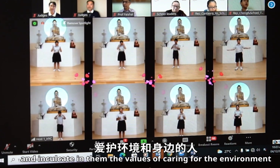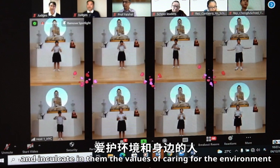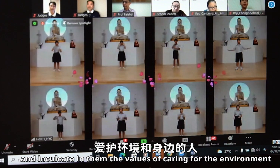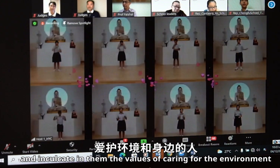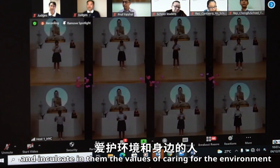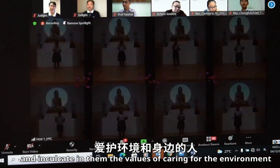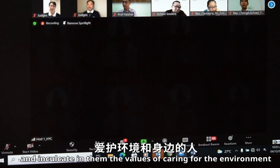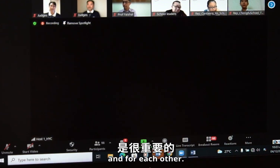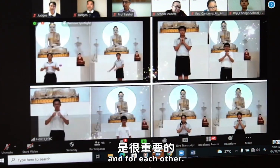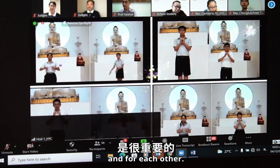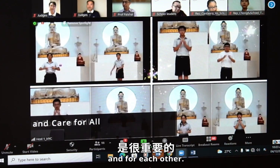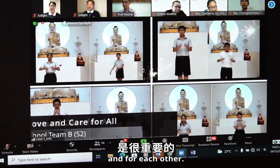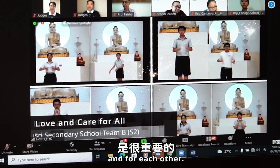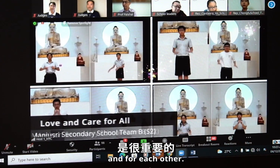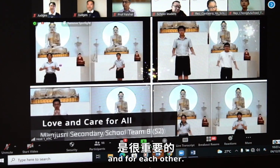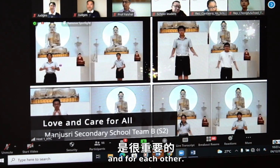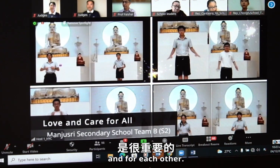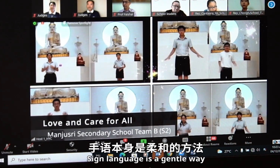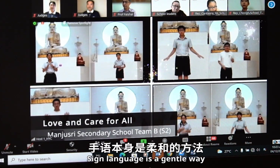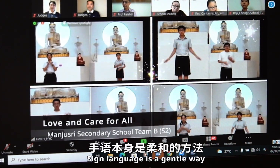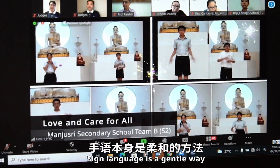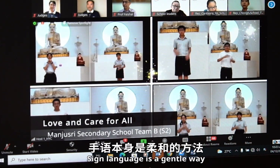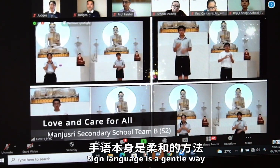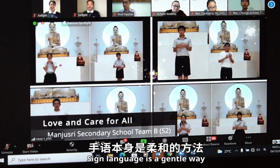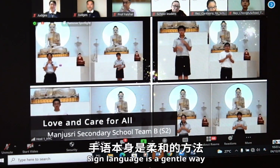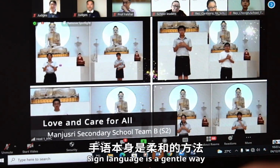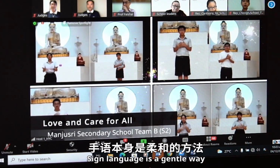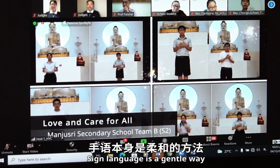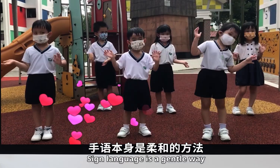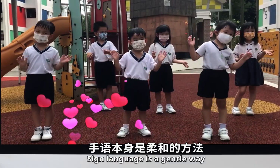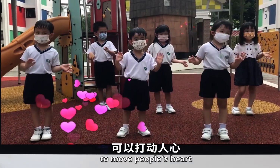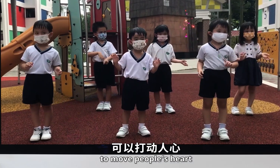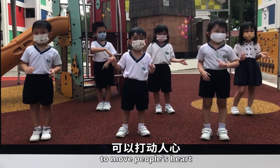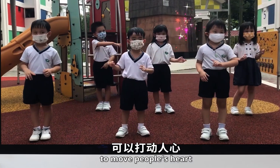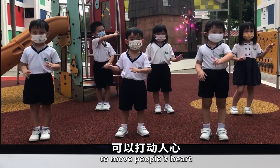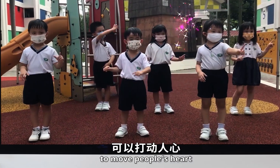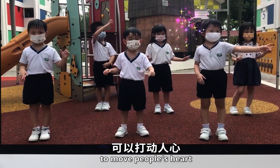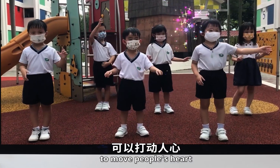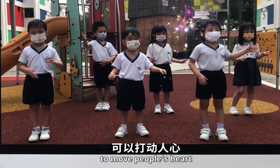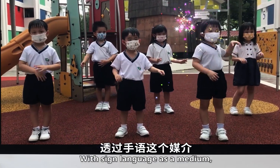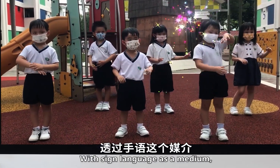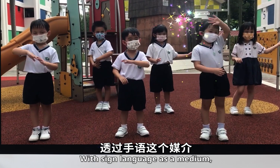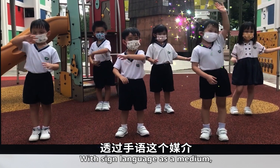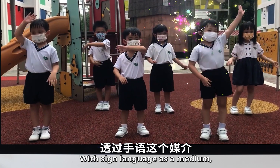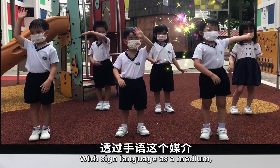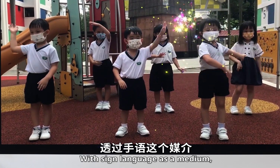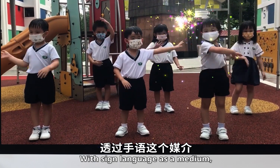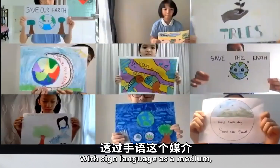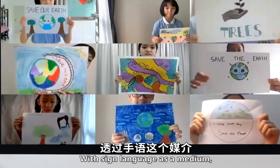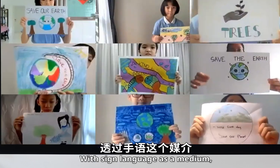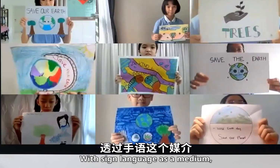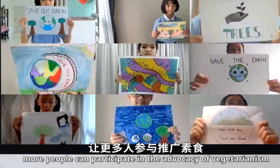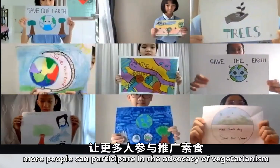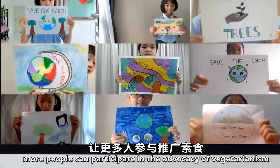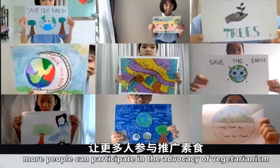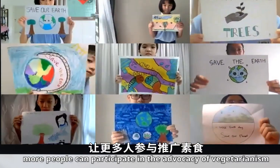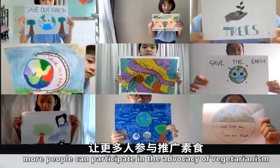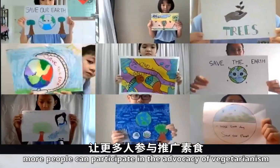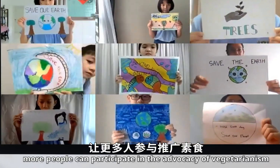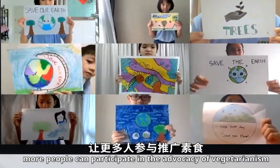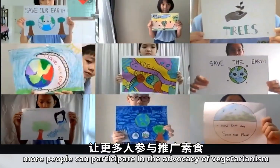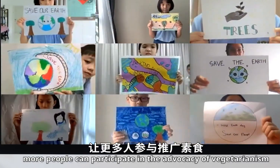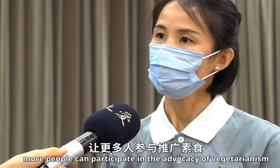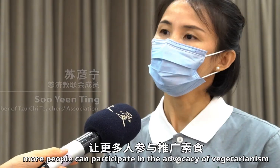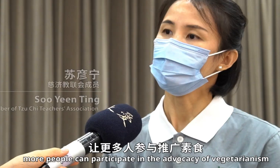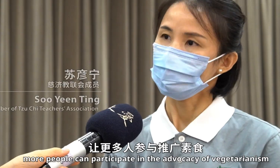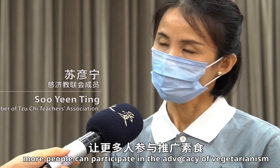environment and for each other. 手语是柔和的方法，然后可以打动人心，透过这个手语 as a media 让更多人